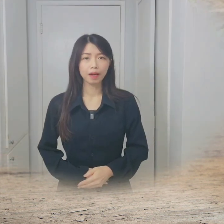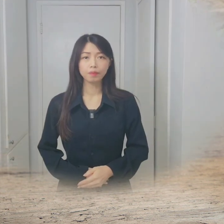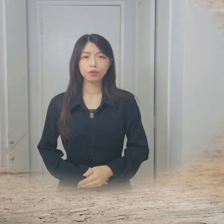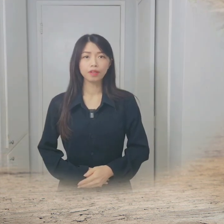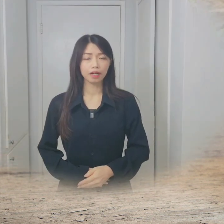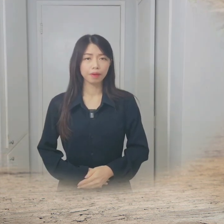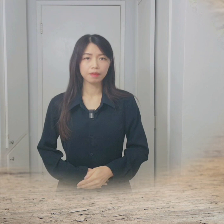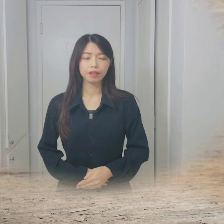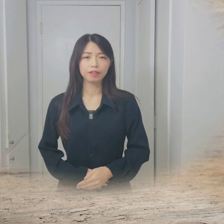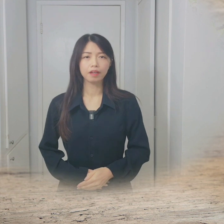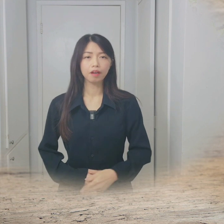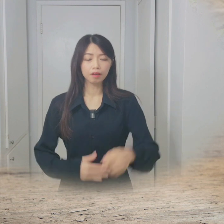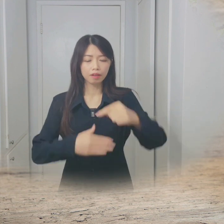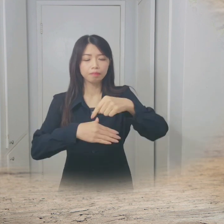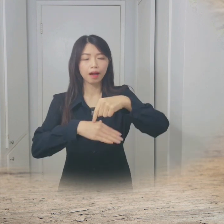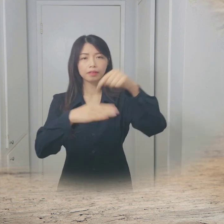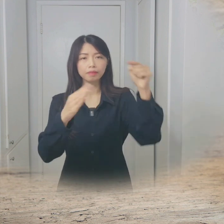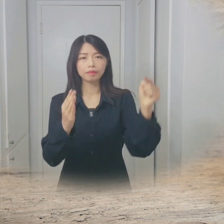사람 마음수어는 아까 말씀드렸어요.